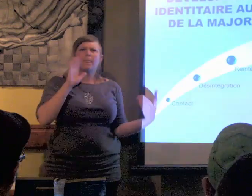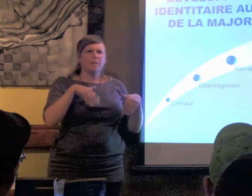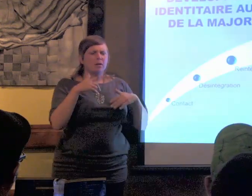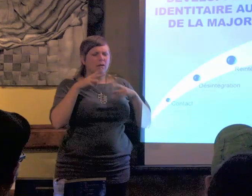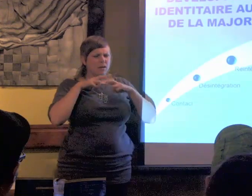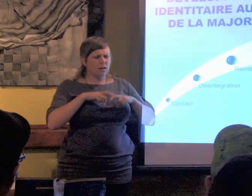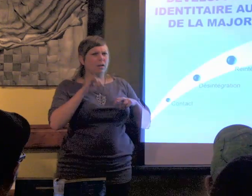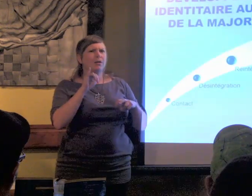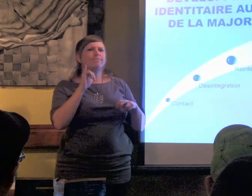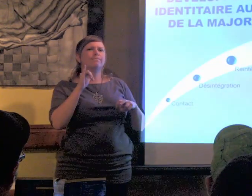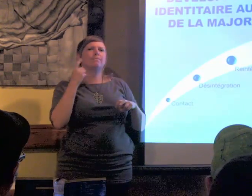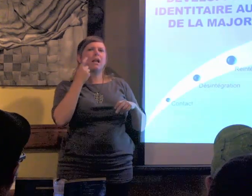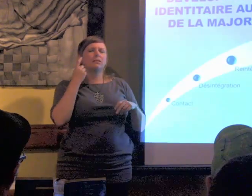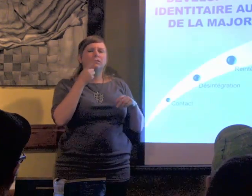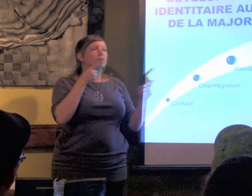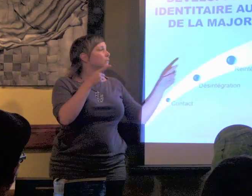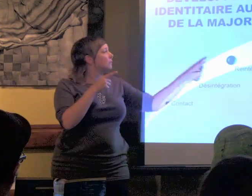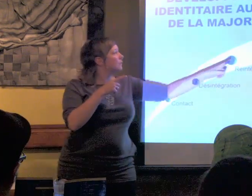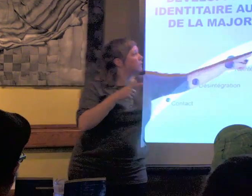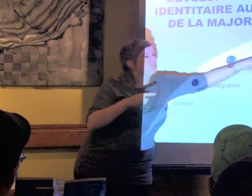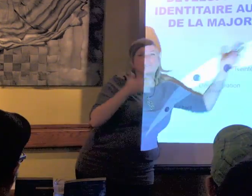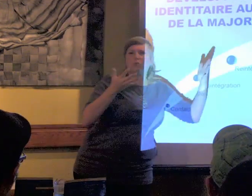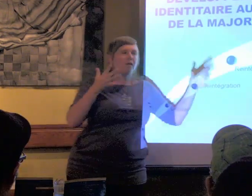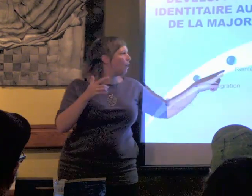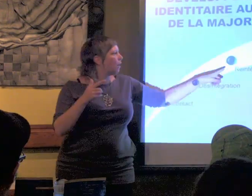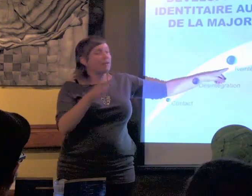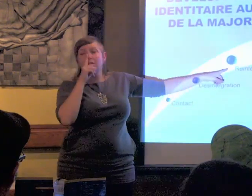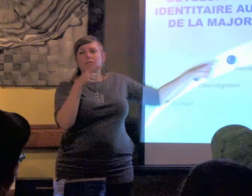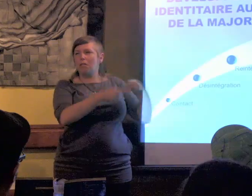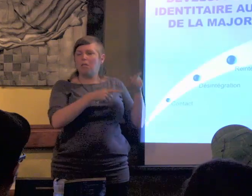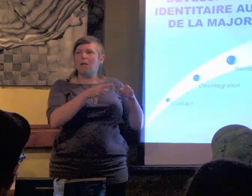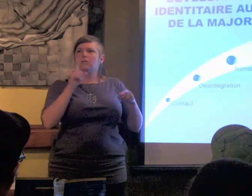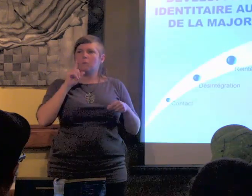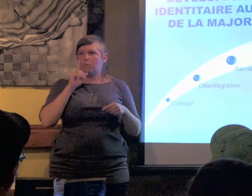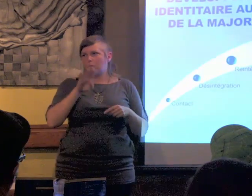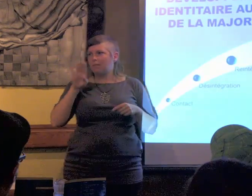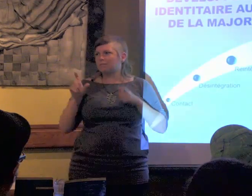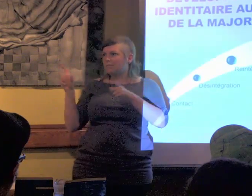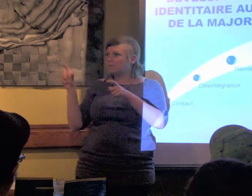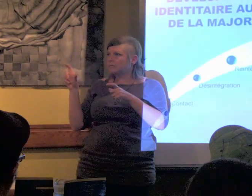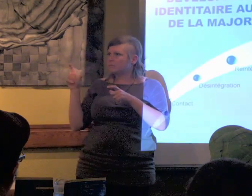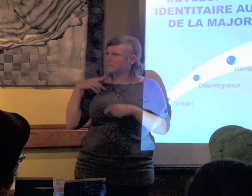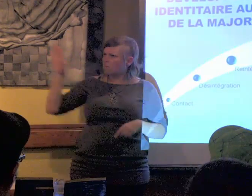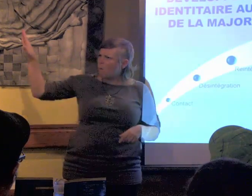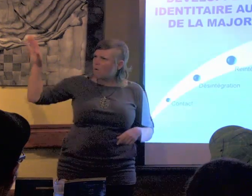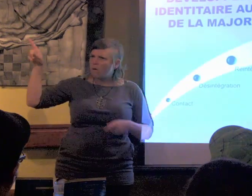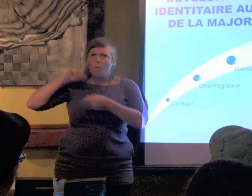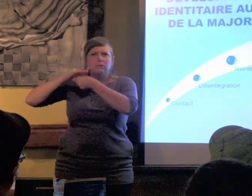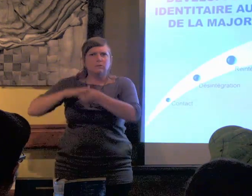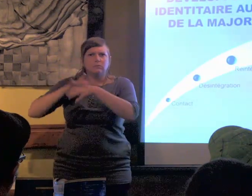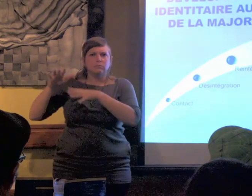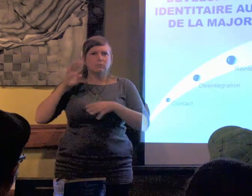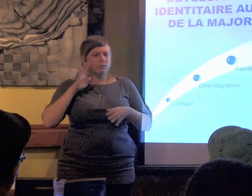étape, là, il y a comme une introspection, il y a une réflexion qui s'installe. Donc, quand on est au